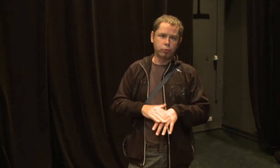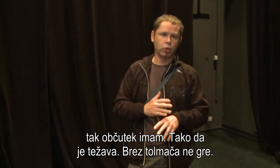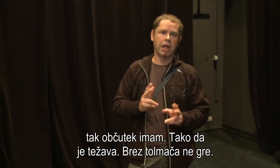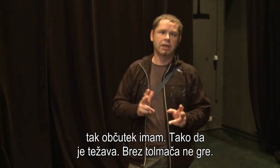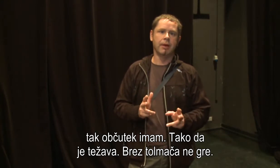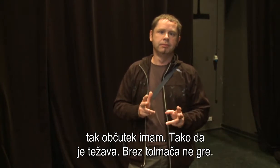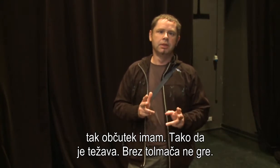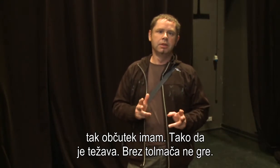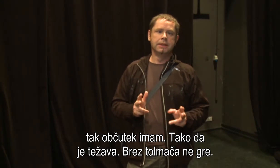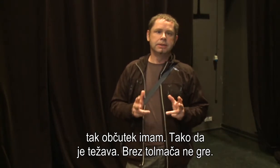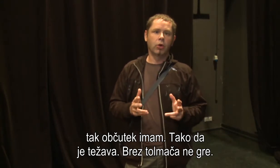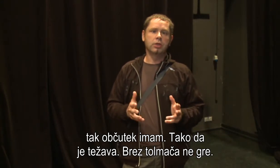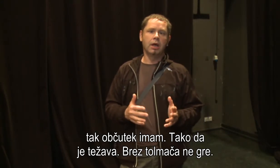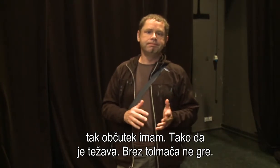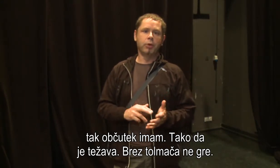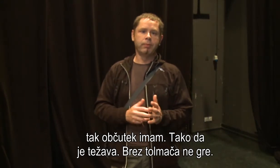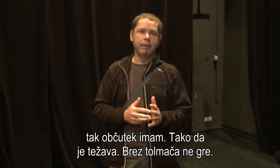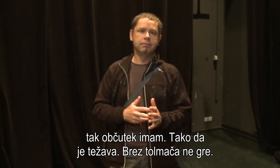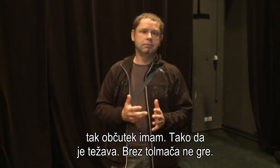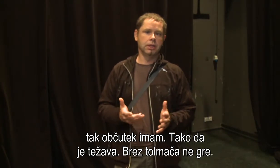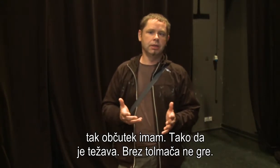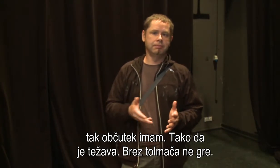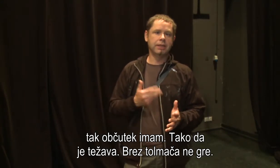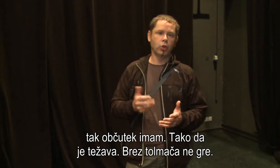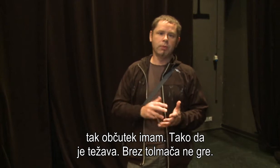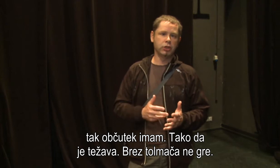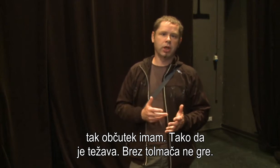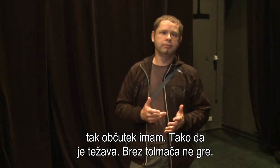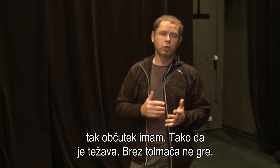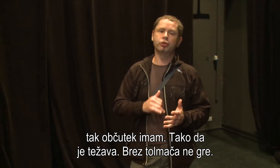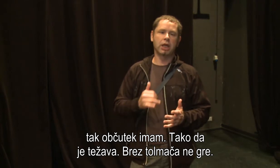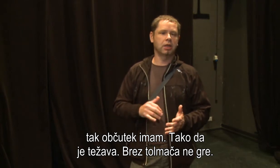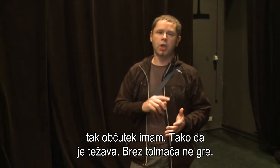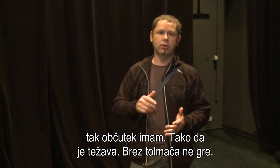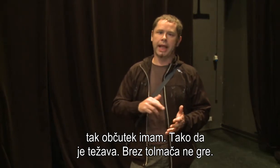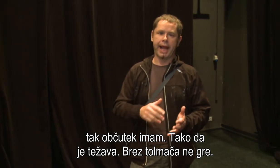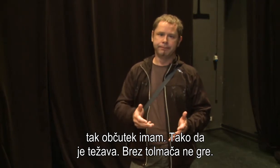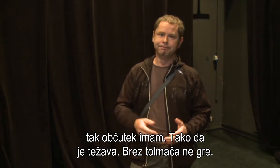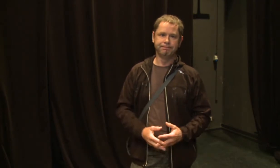občutek nimam. Tako da problem pred tolmača tudi včasih ne gre.